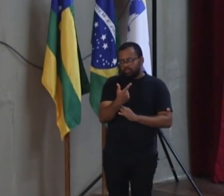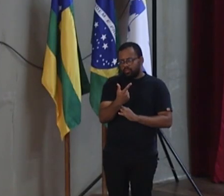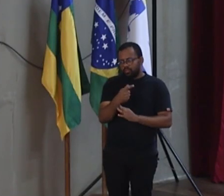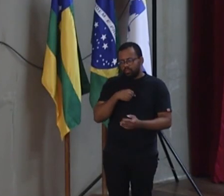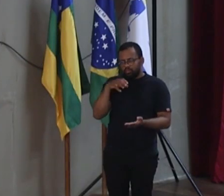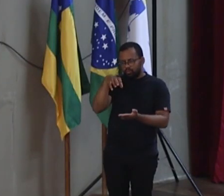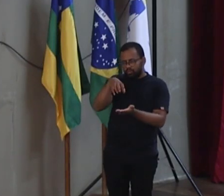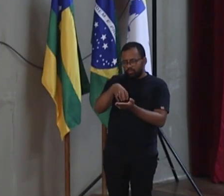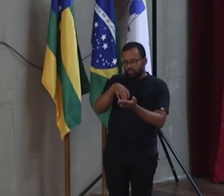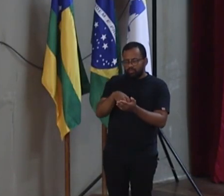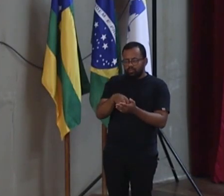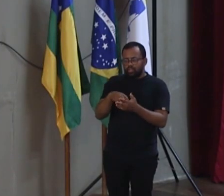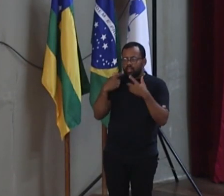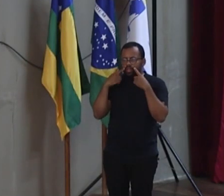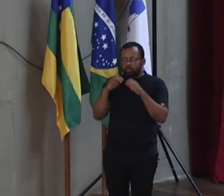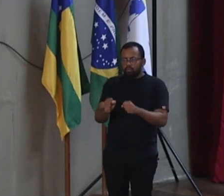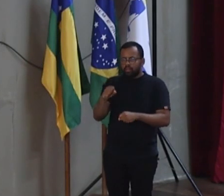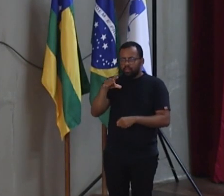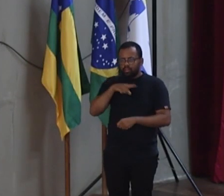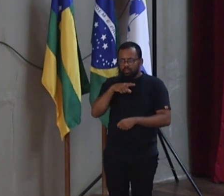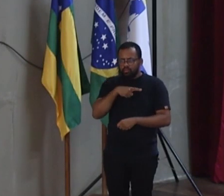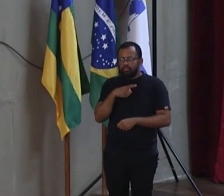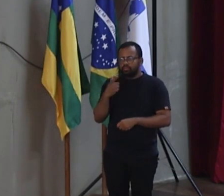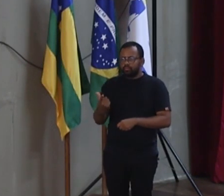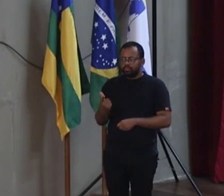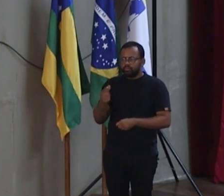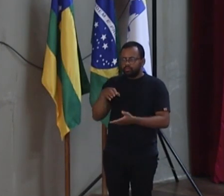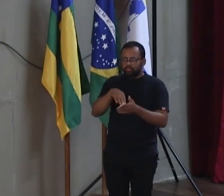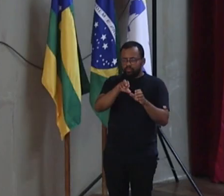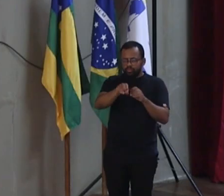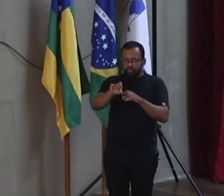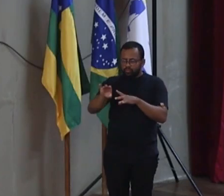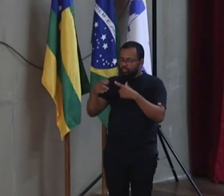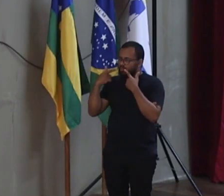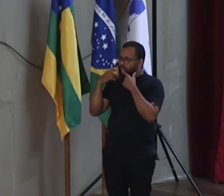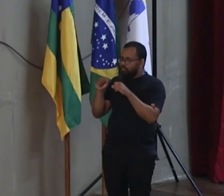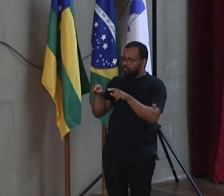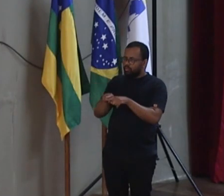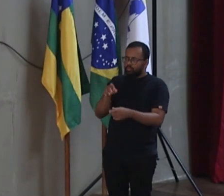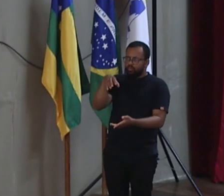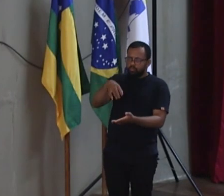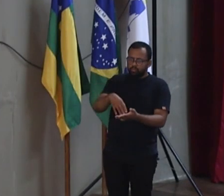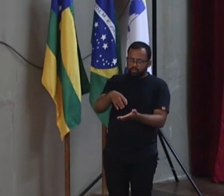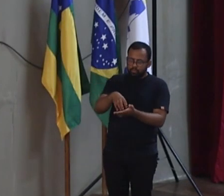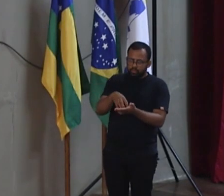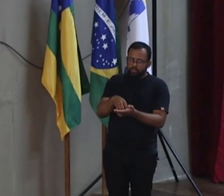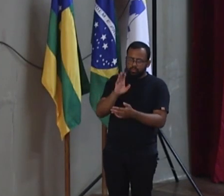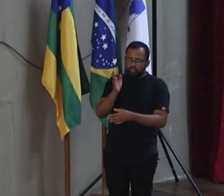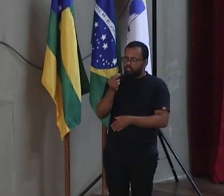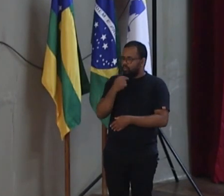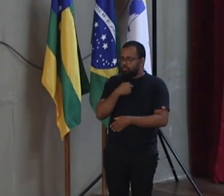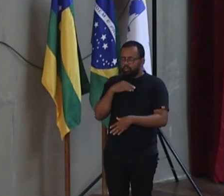o Centro de Linguística Aplicada passa a ser o Centro de Ensino de Línguas, e o Departamento de Linguística, e daí já